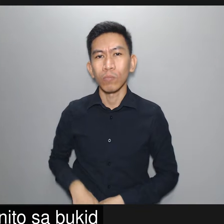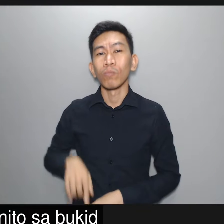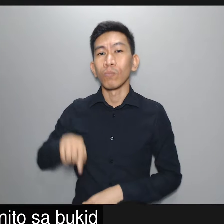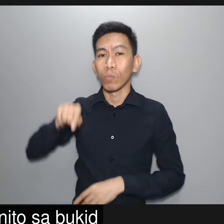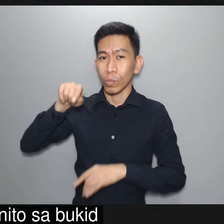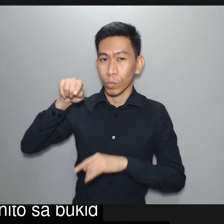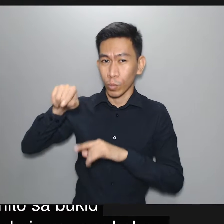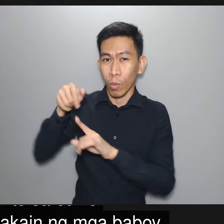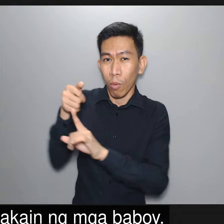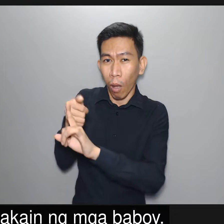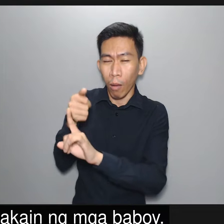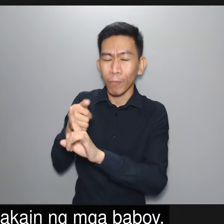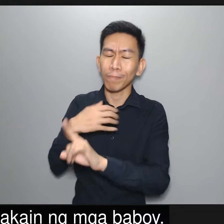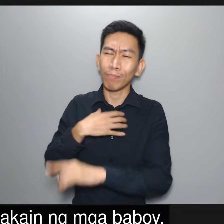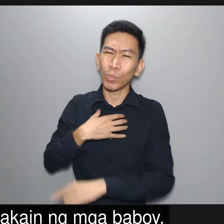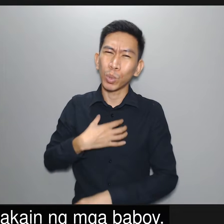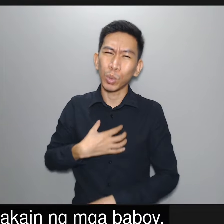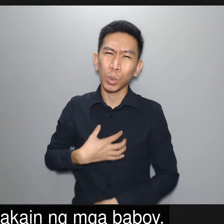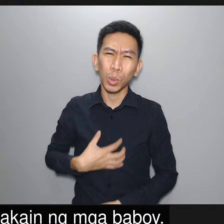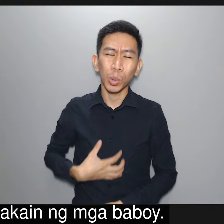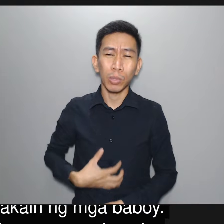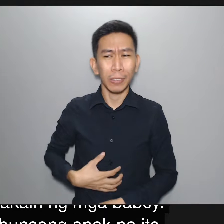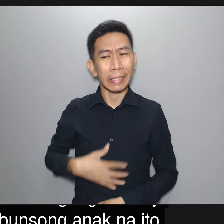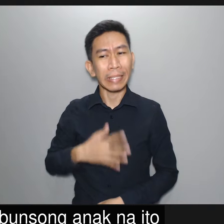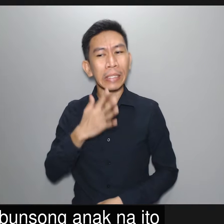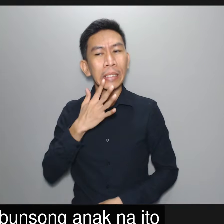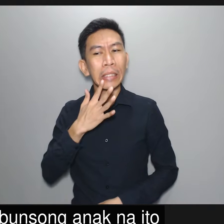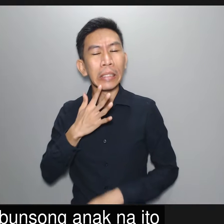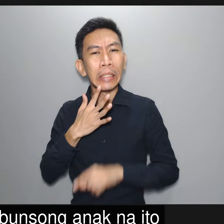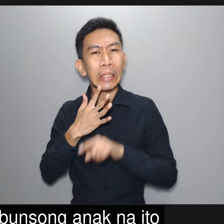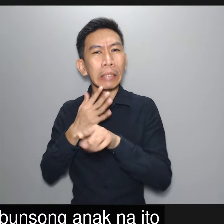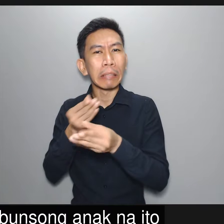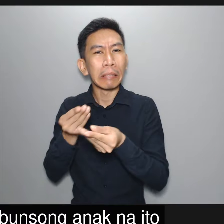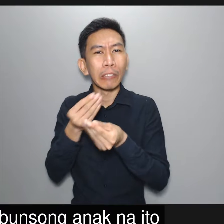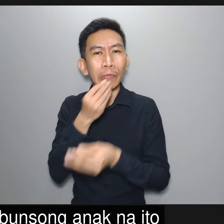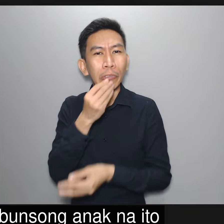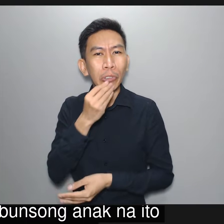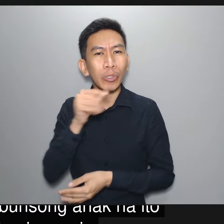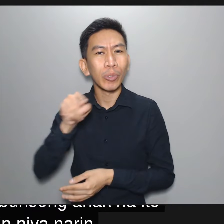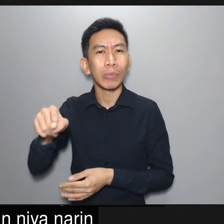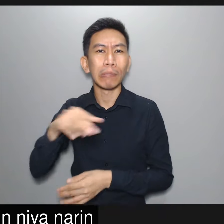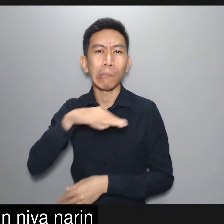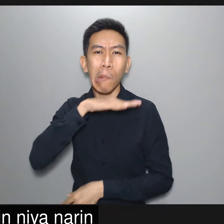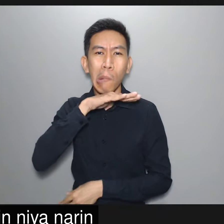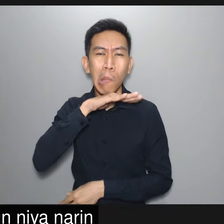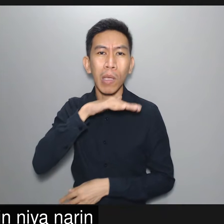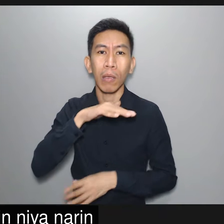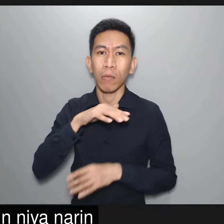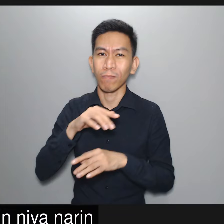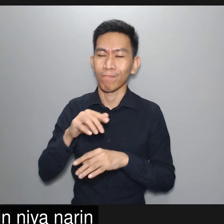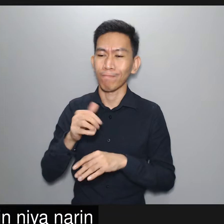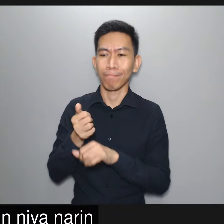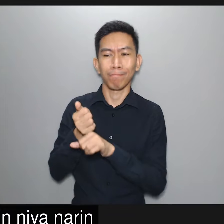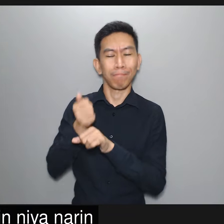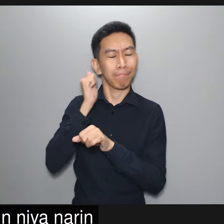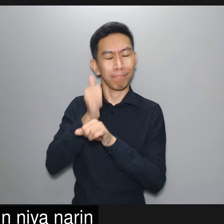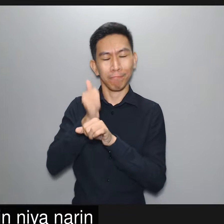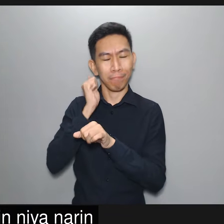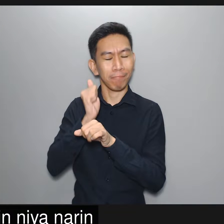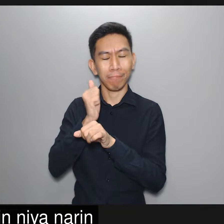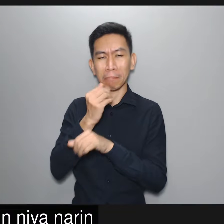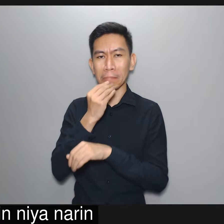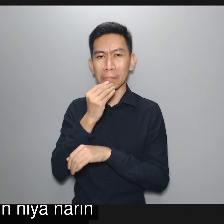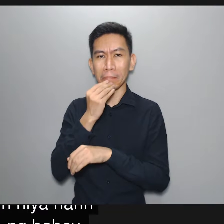bunsong anak na ito na halos kainin niya na rin ang kinakain ng baboy. Ngunit hindi niya ito